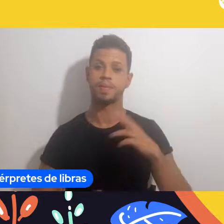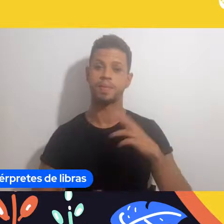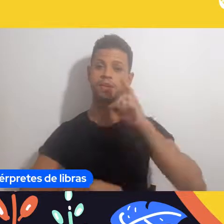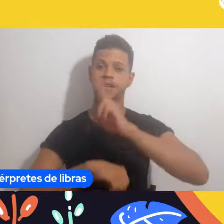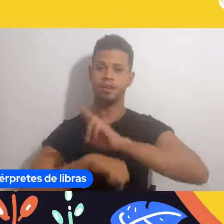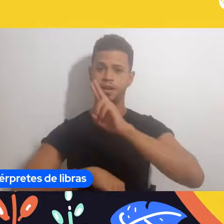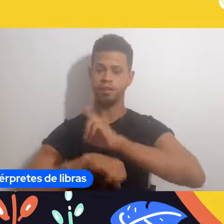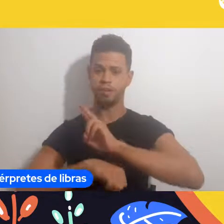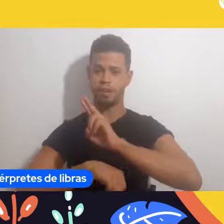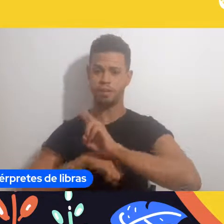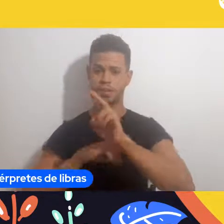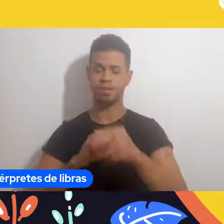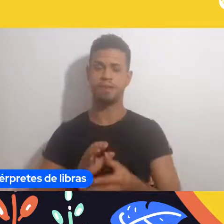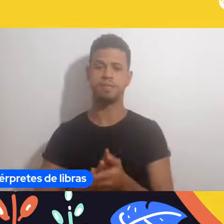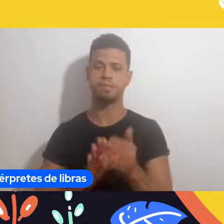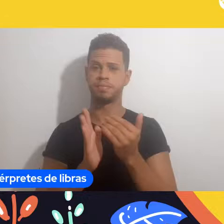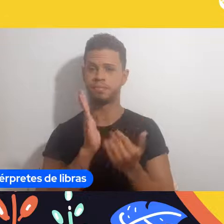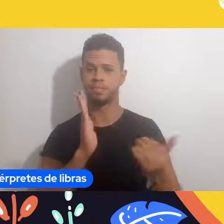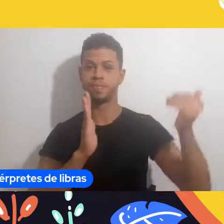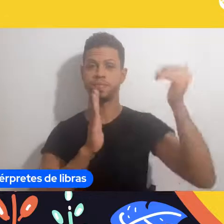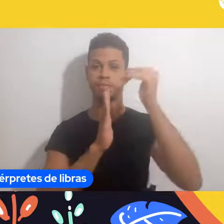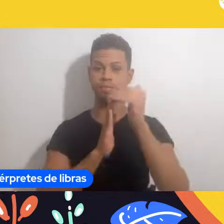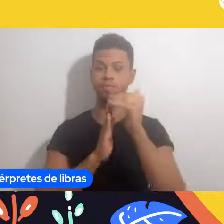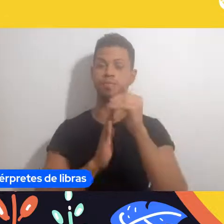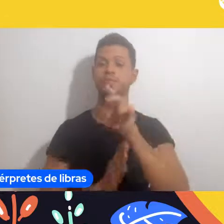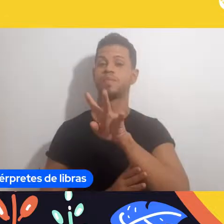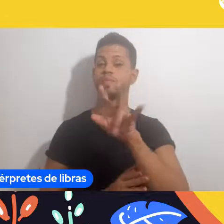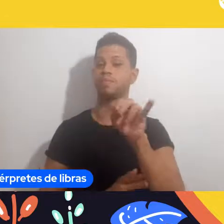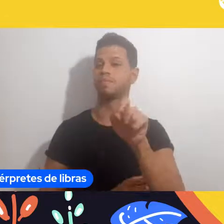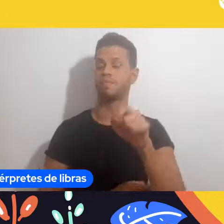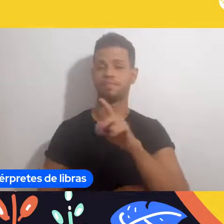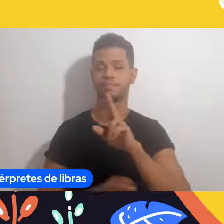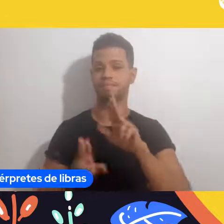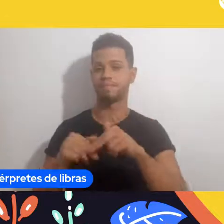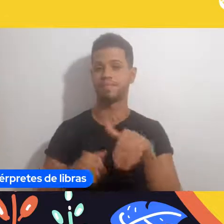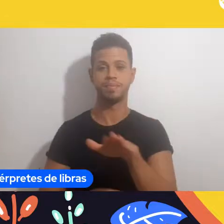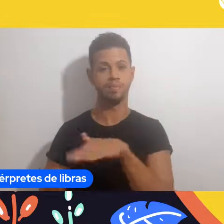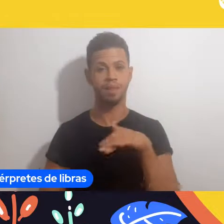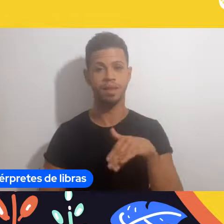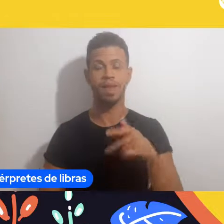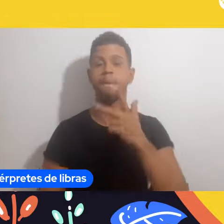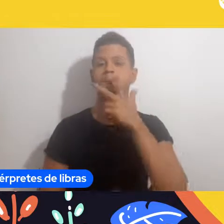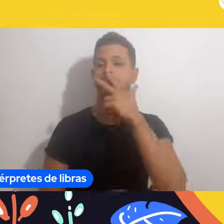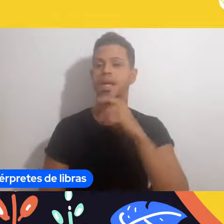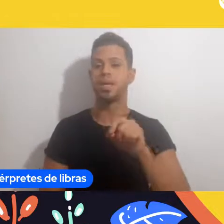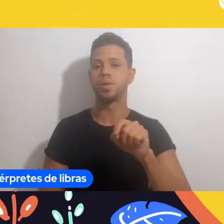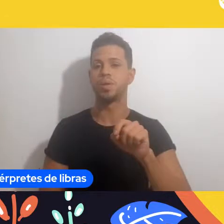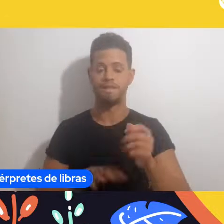adulto vai fragilizando demais essa criança. Vai tirando a